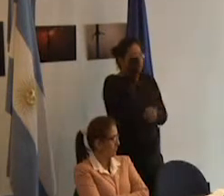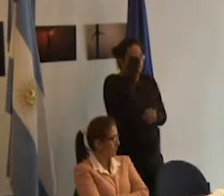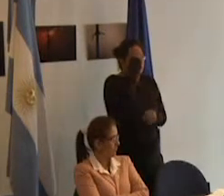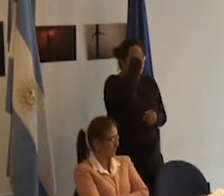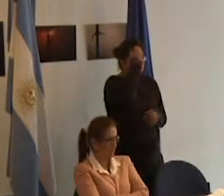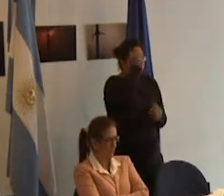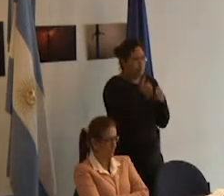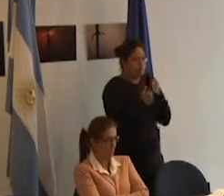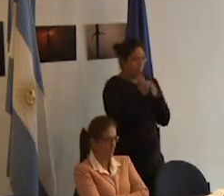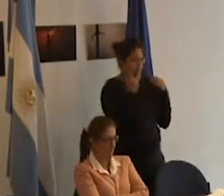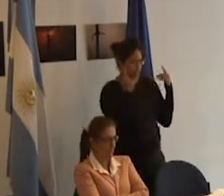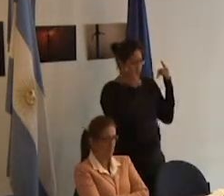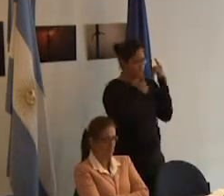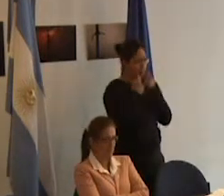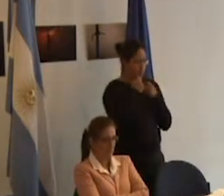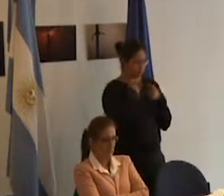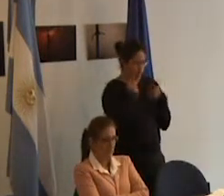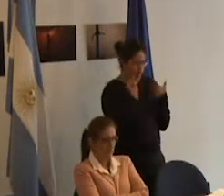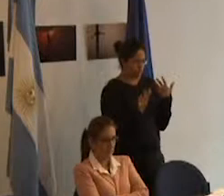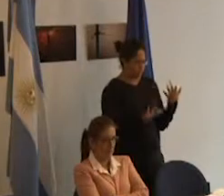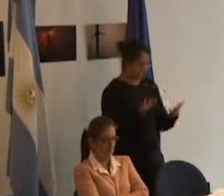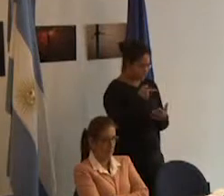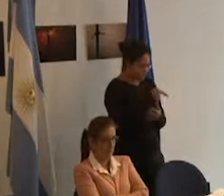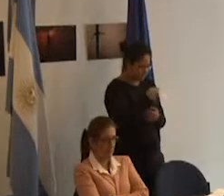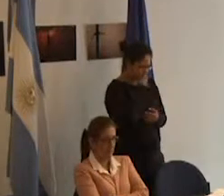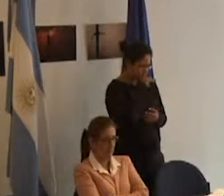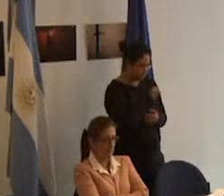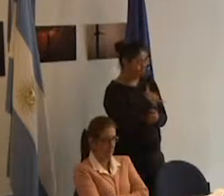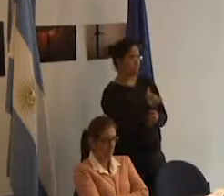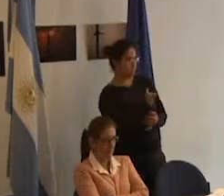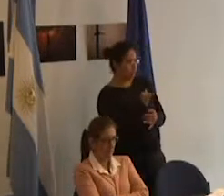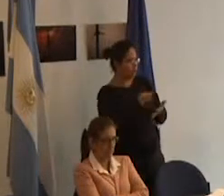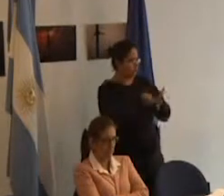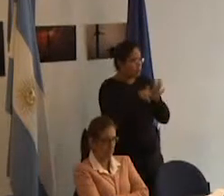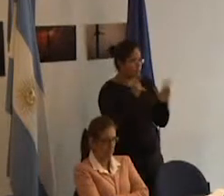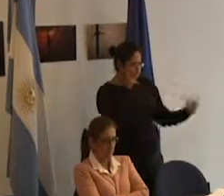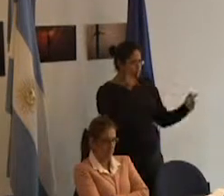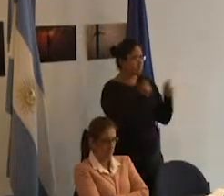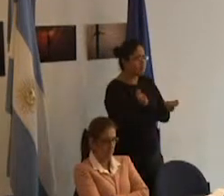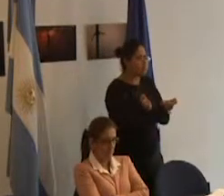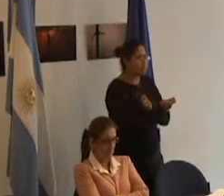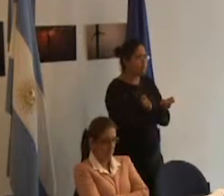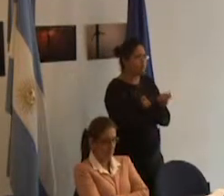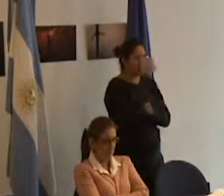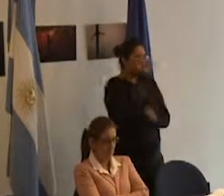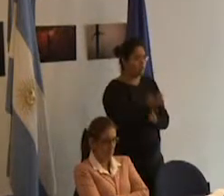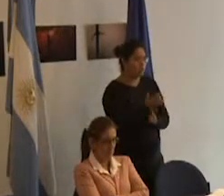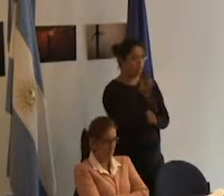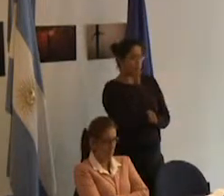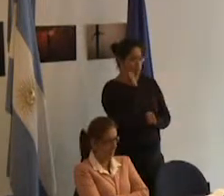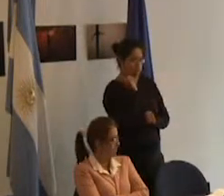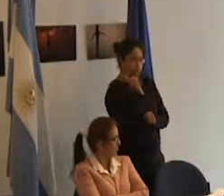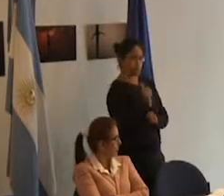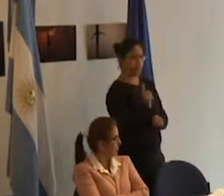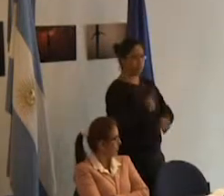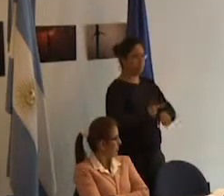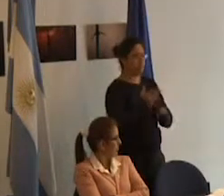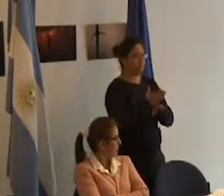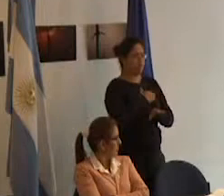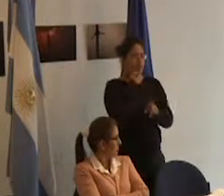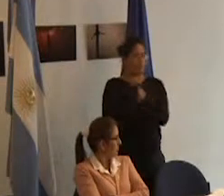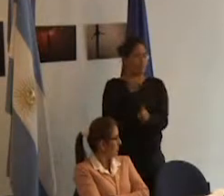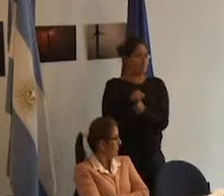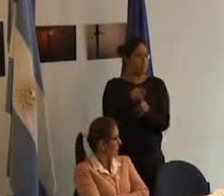empiecen a preguntarse por qué hago con este niño ya es una transformación, porque es que durante mucho tiempo nadie se